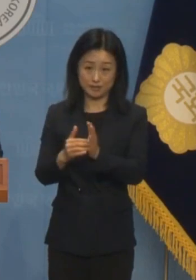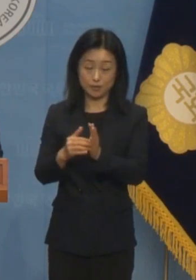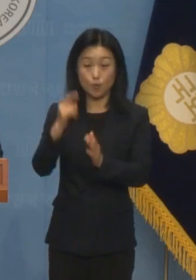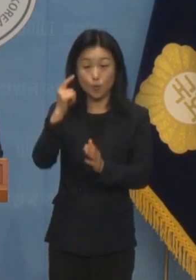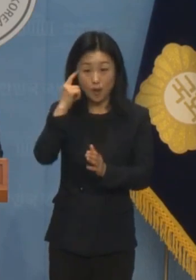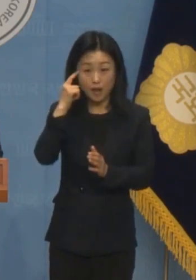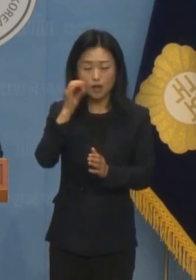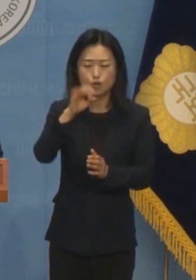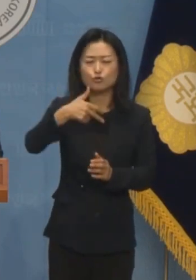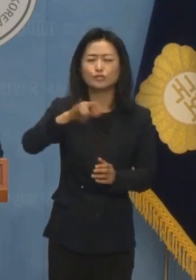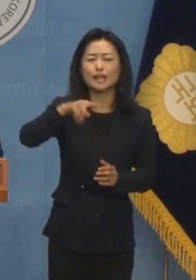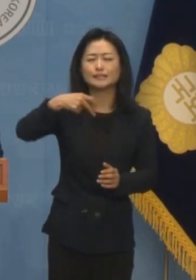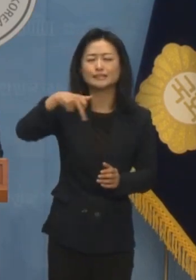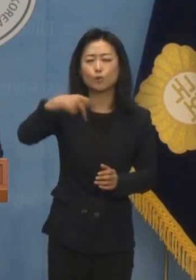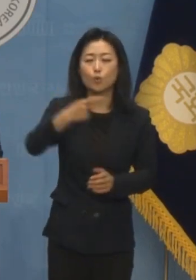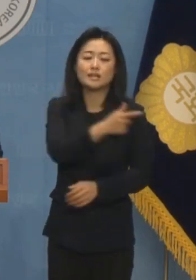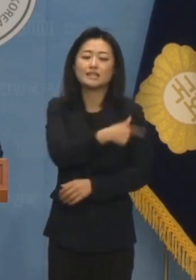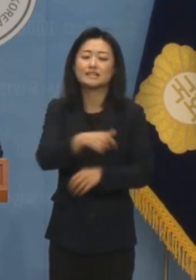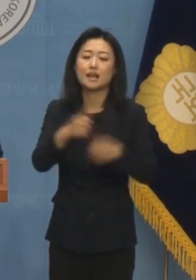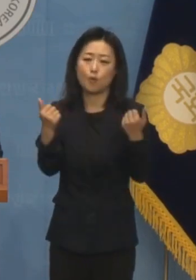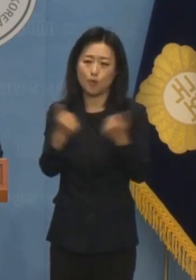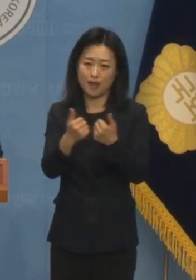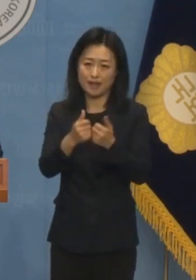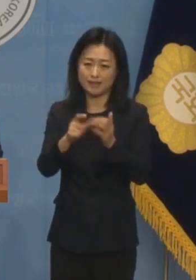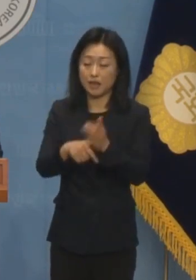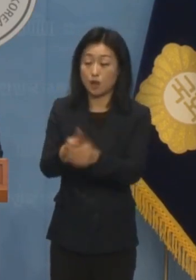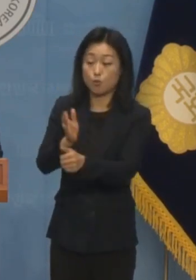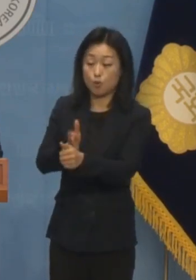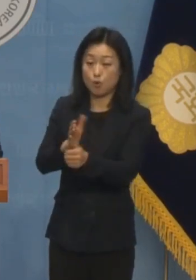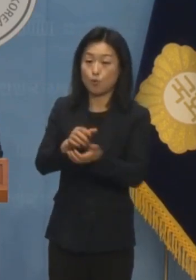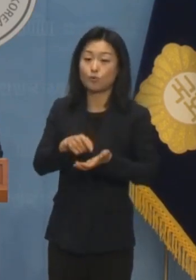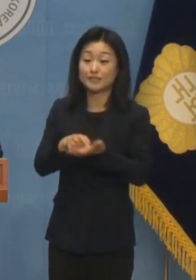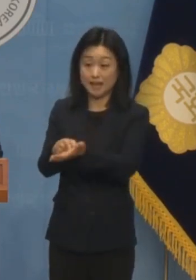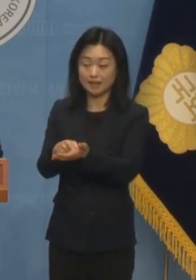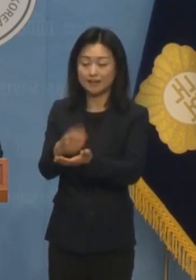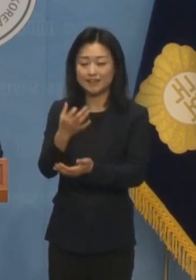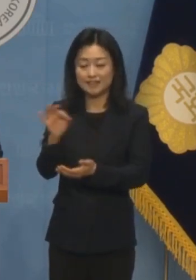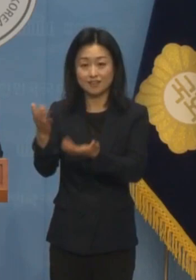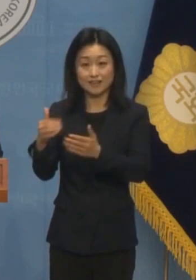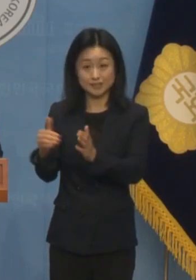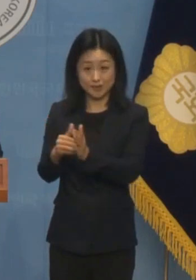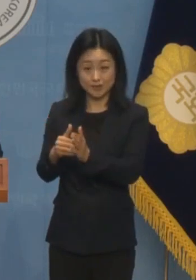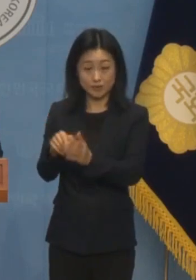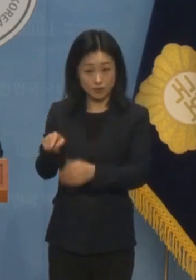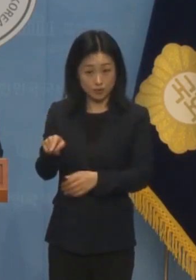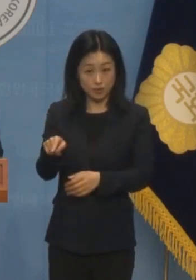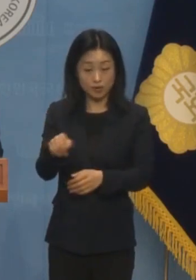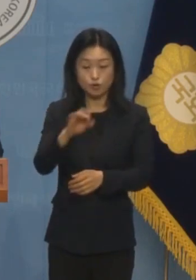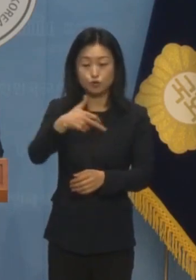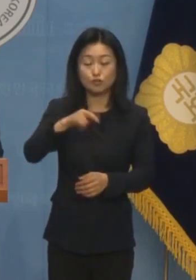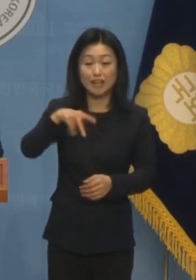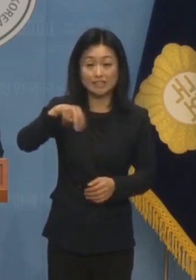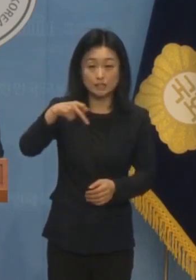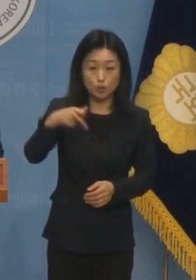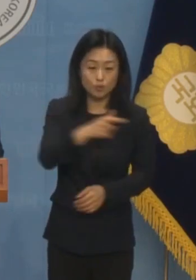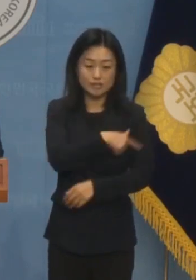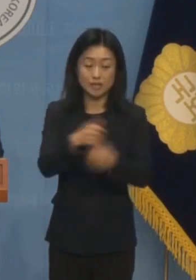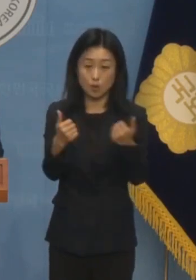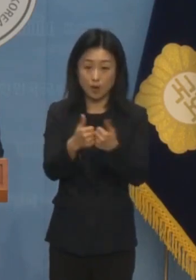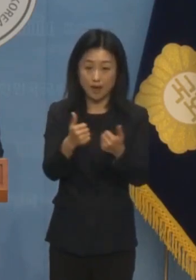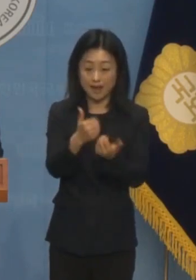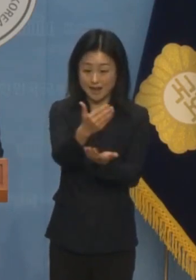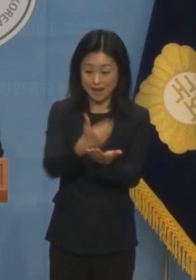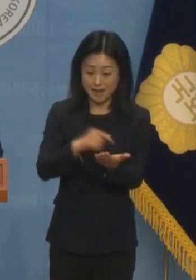바로 유네스코 이사회에서 권관 제한을 했기 때문입니다 유네스코는 이사회